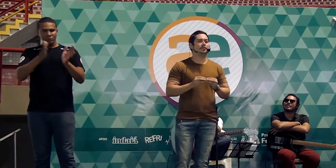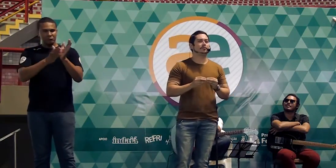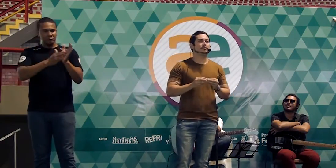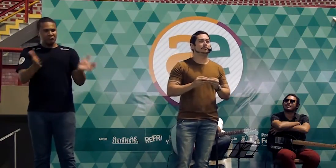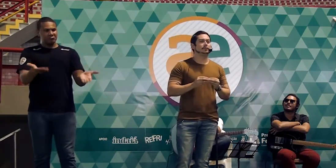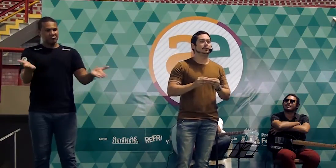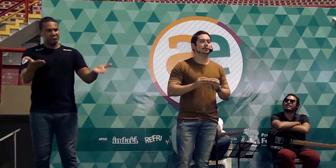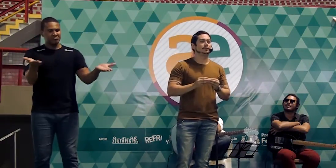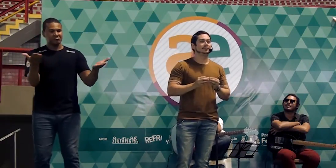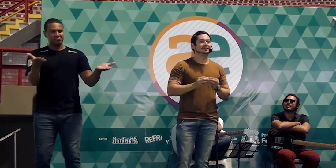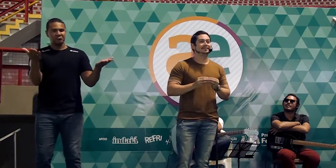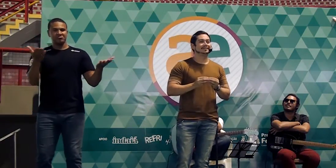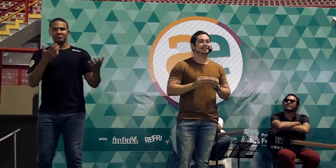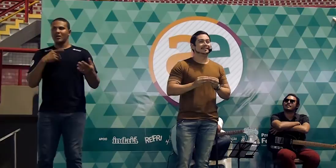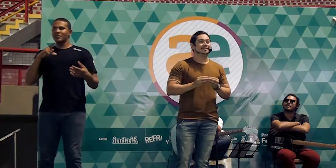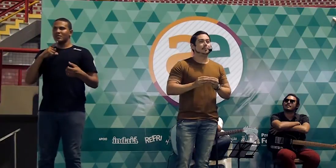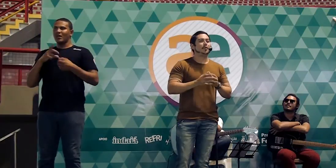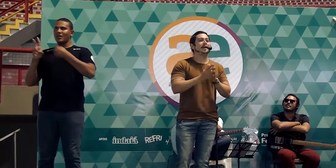The Voice,